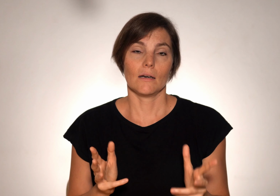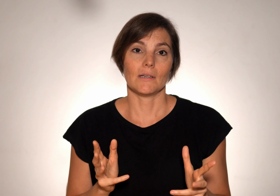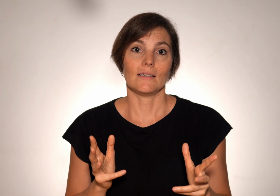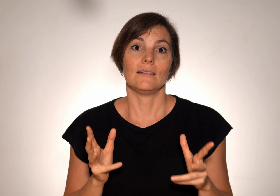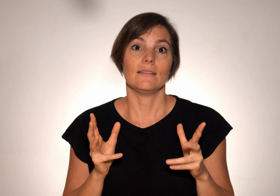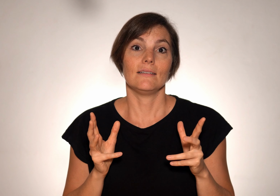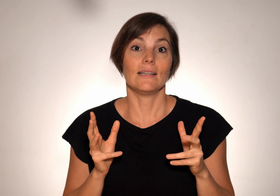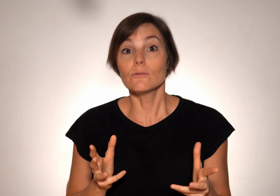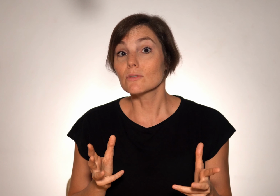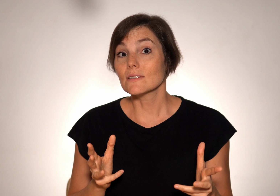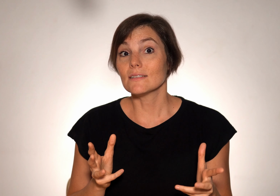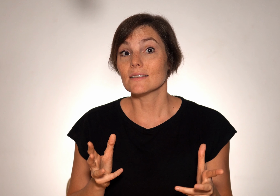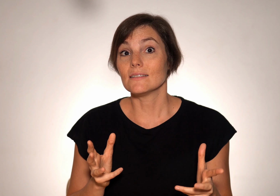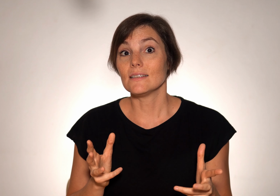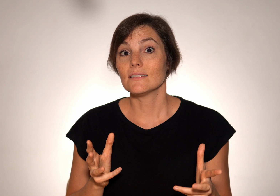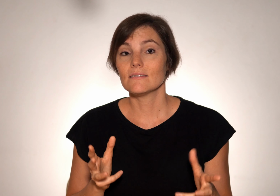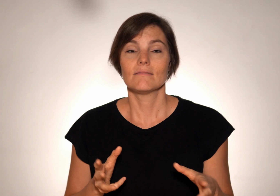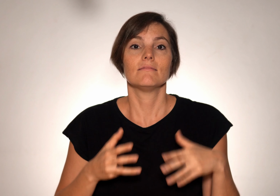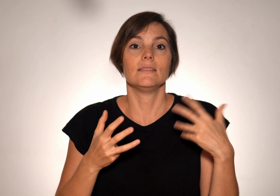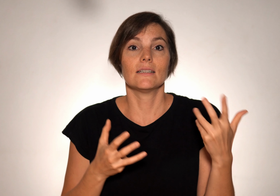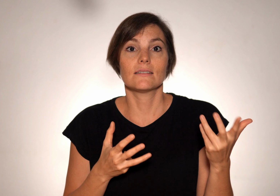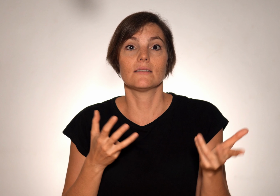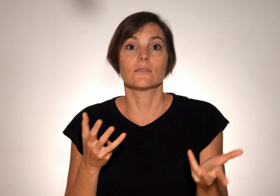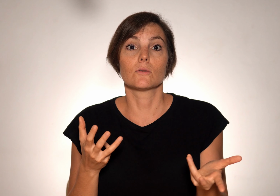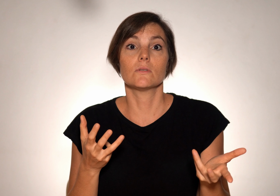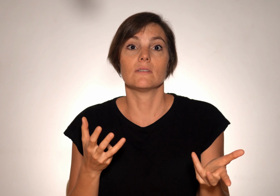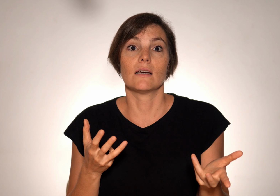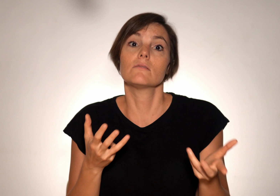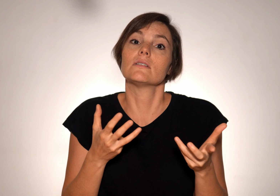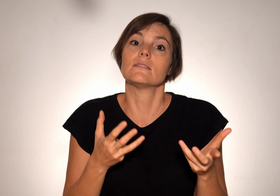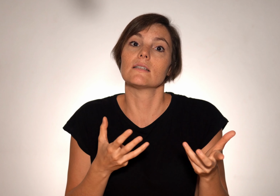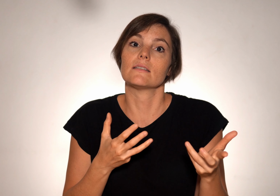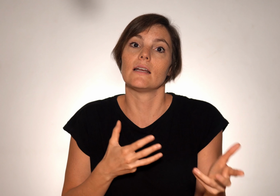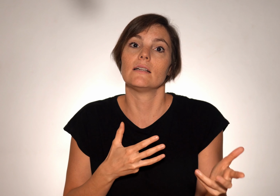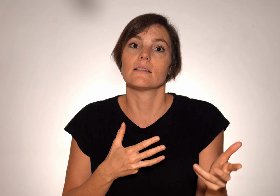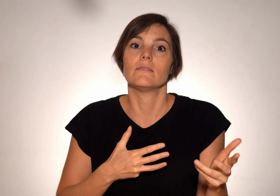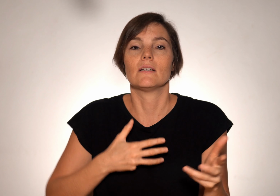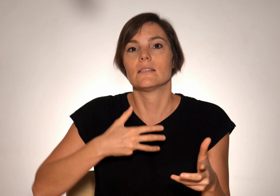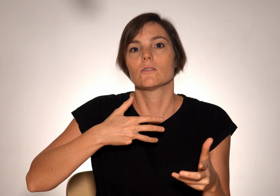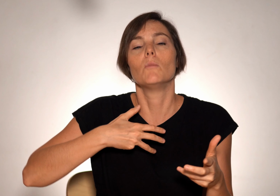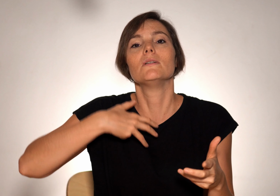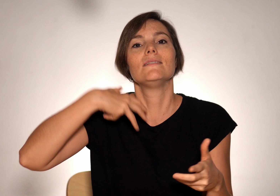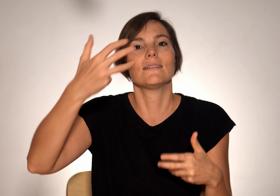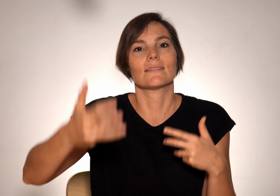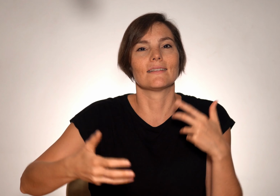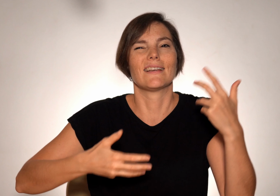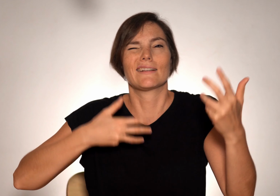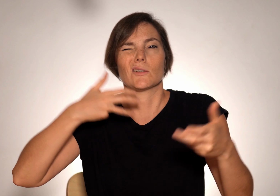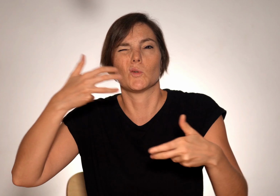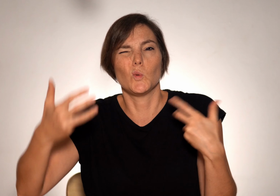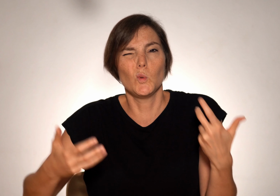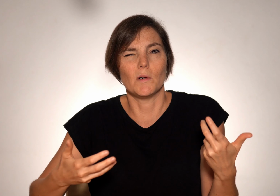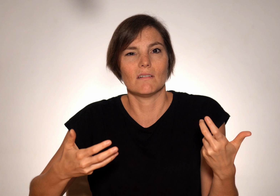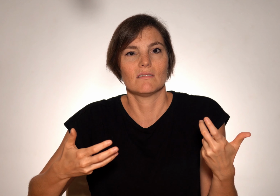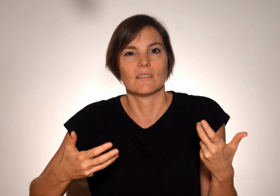Aber langfristig gesehen nähern sich diese Größen an und wie gesagt, die Gehälter kompensieren das Ganze eigentlich über. Das